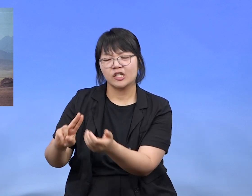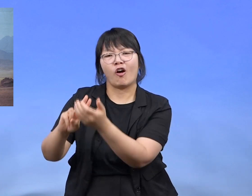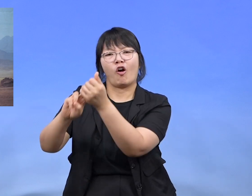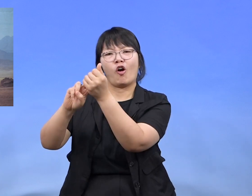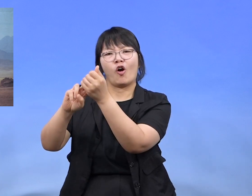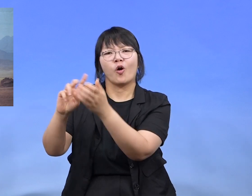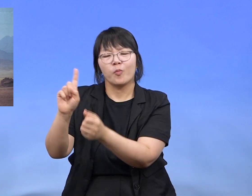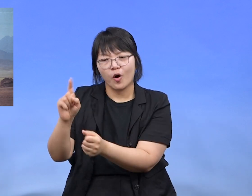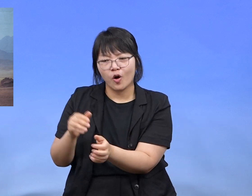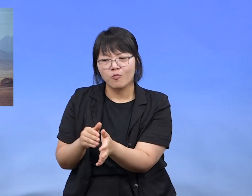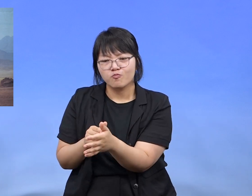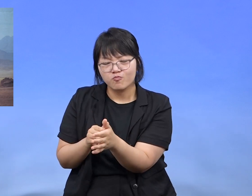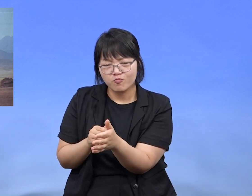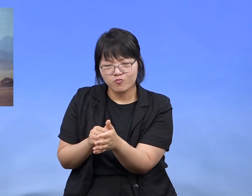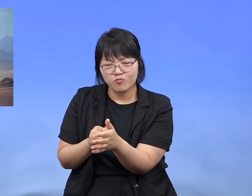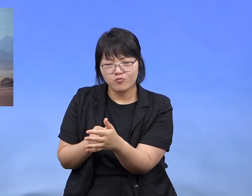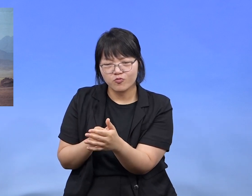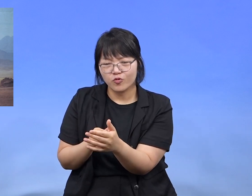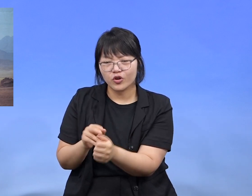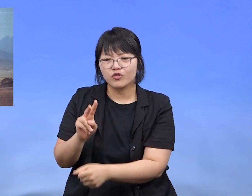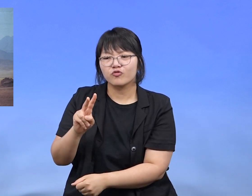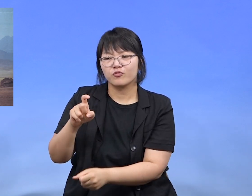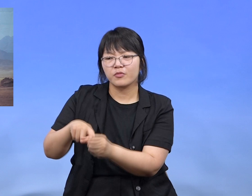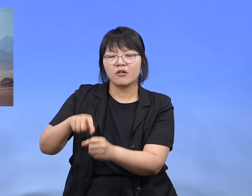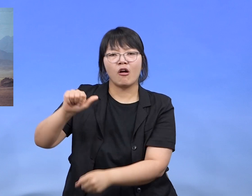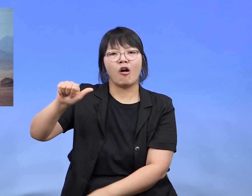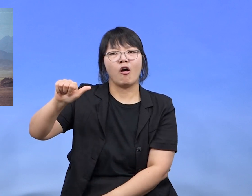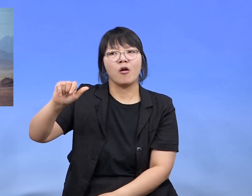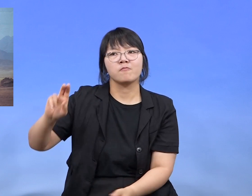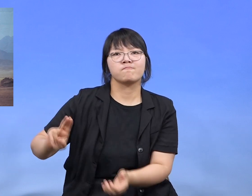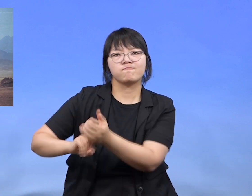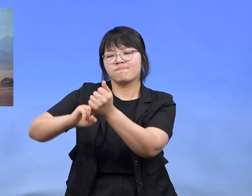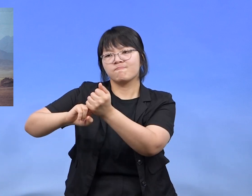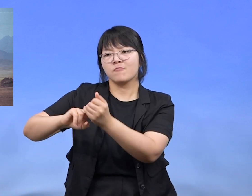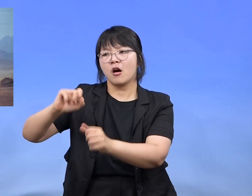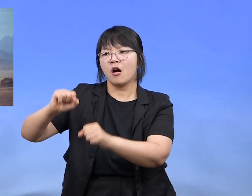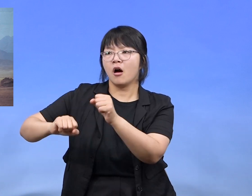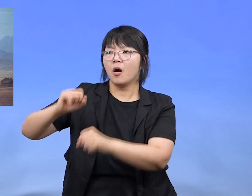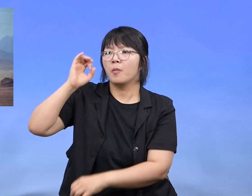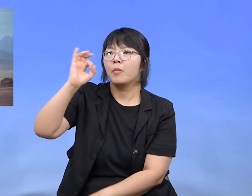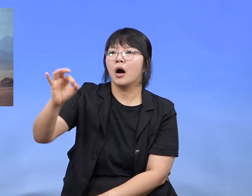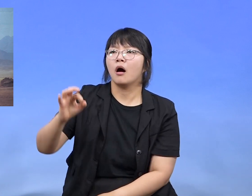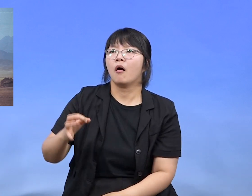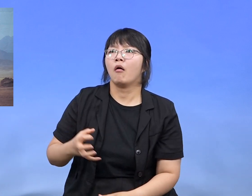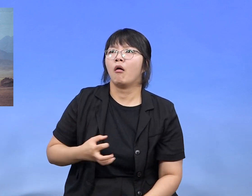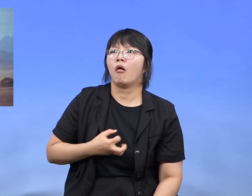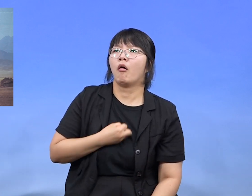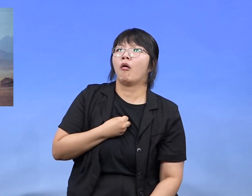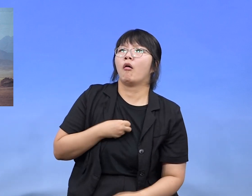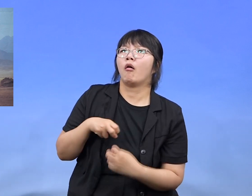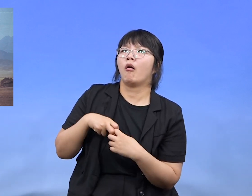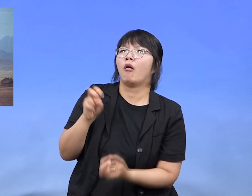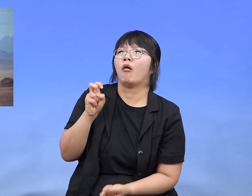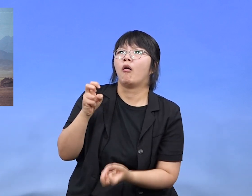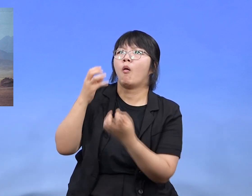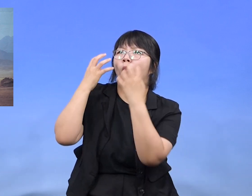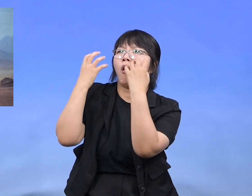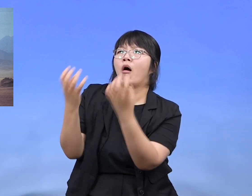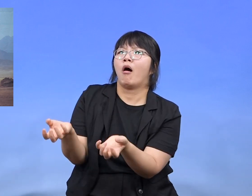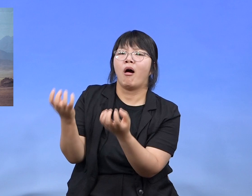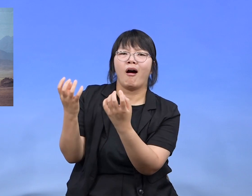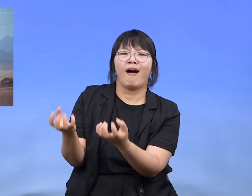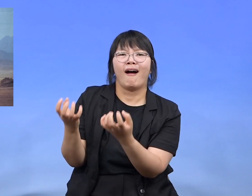보세요. 얼마나 놀라운 기적이었어요. 자, 이 기적을 체험했을 때 10,000명도 넘는